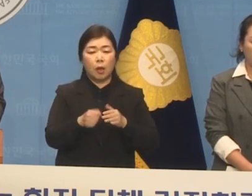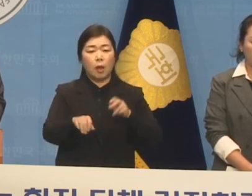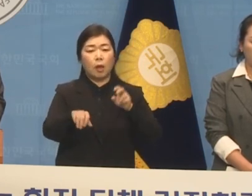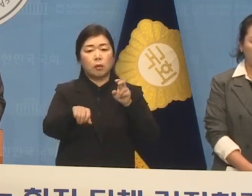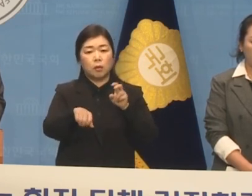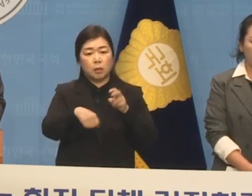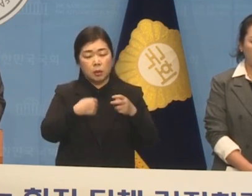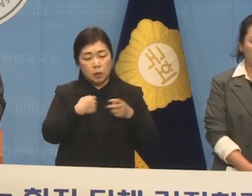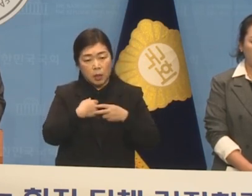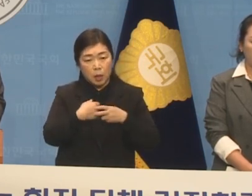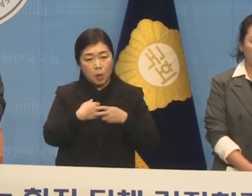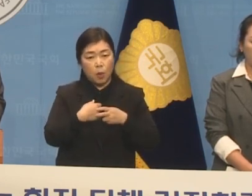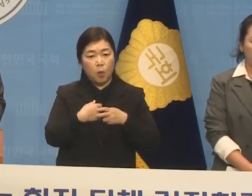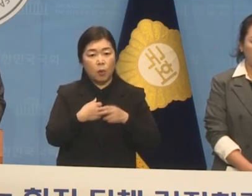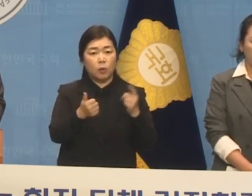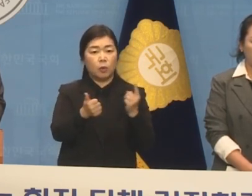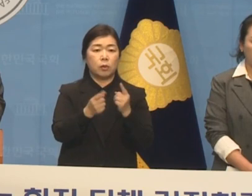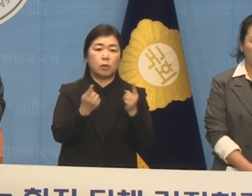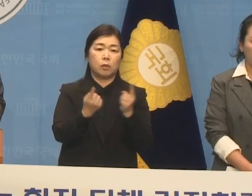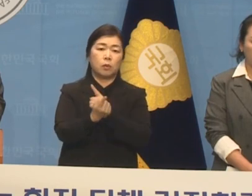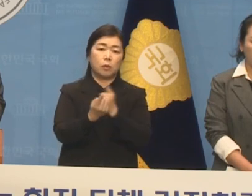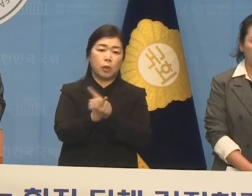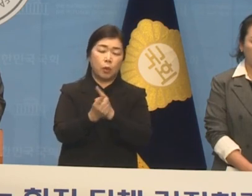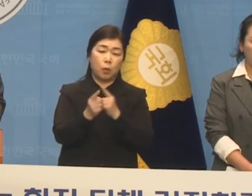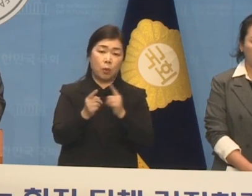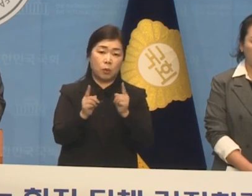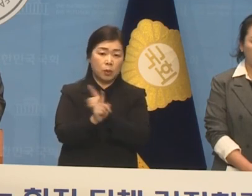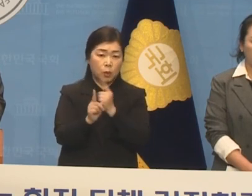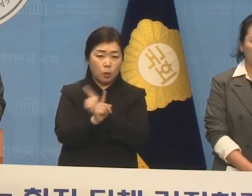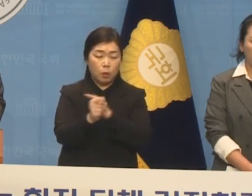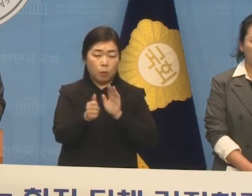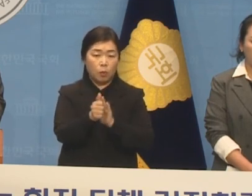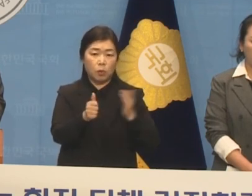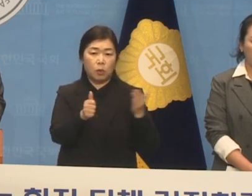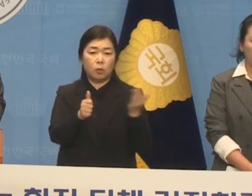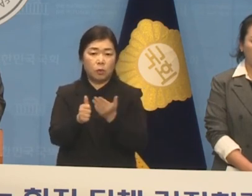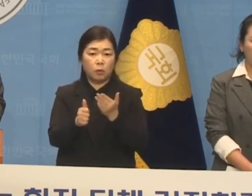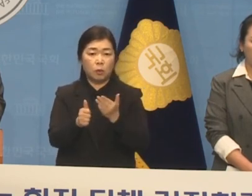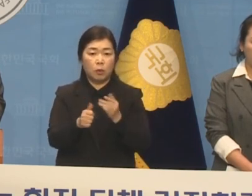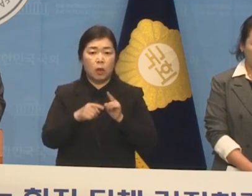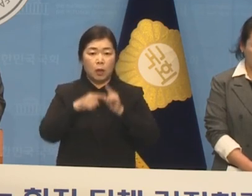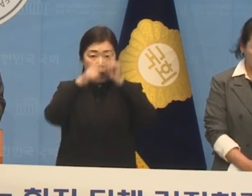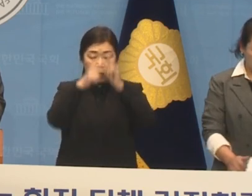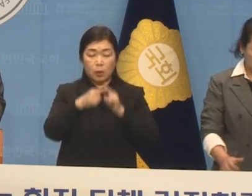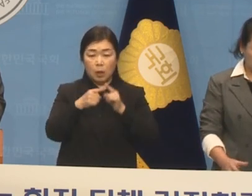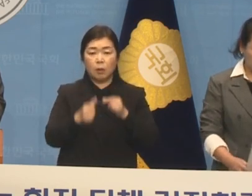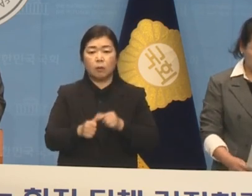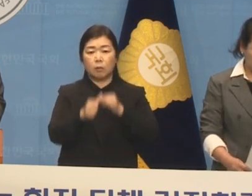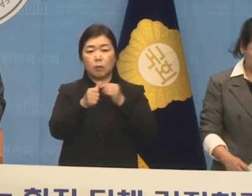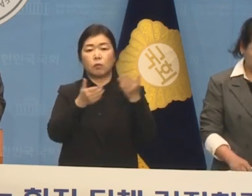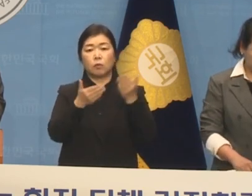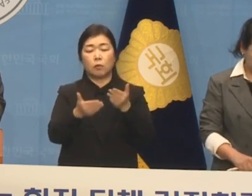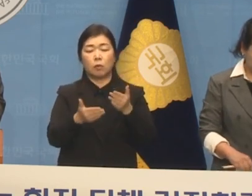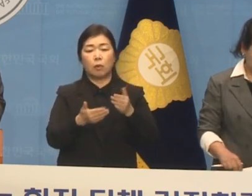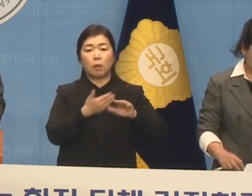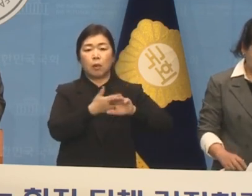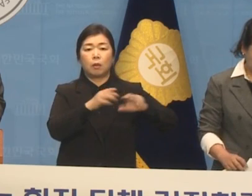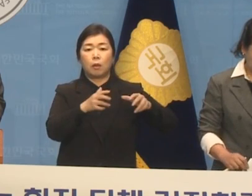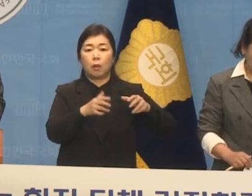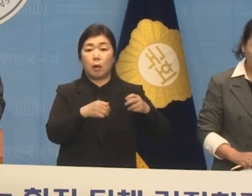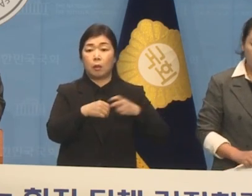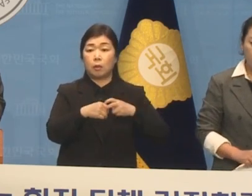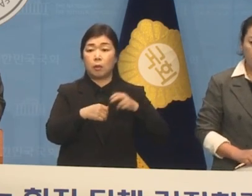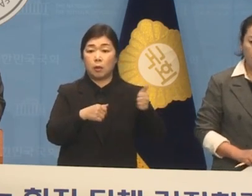진료와 치료를 보조할 간호사를 선발하고 외국 의사들의 취업 및 개업에 의무적인